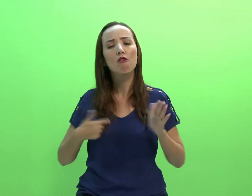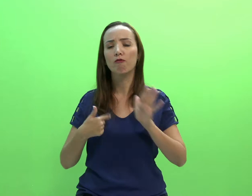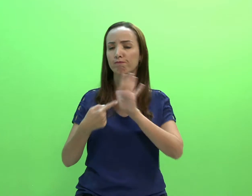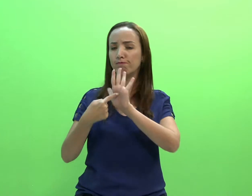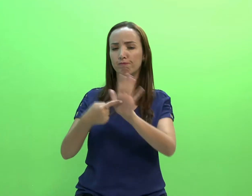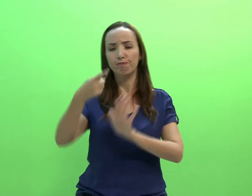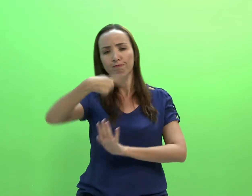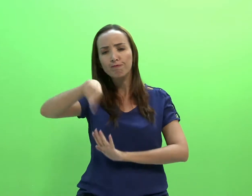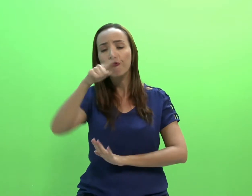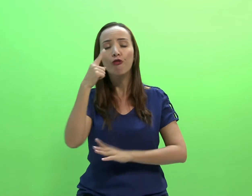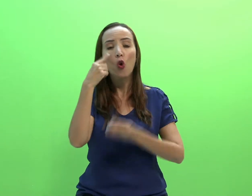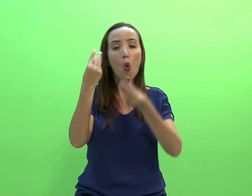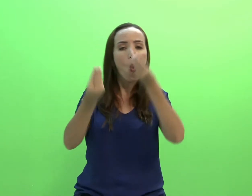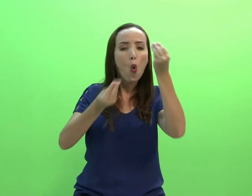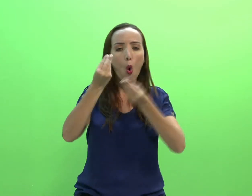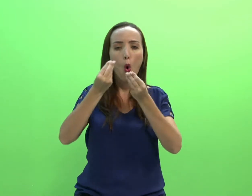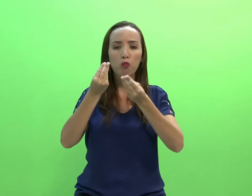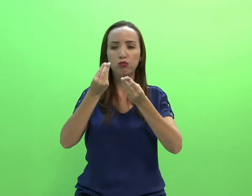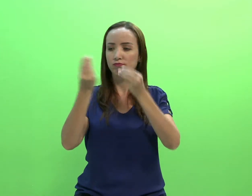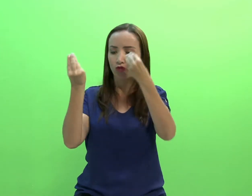Agora mostrarei a vocês